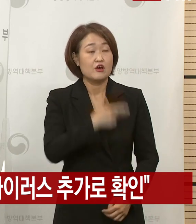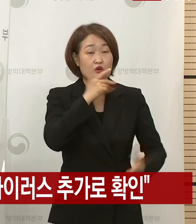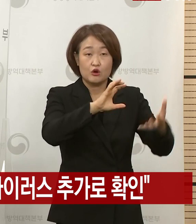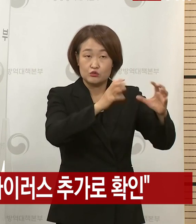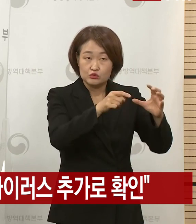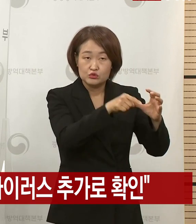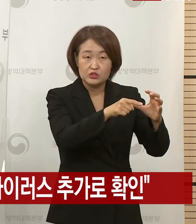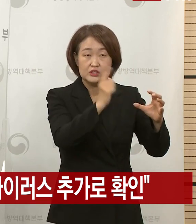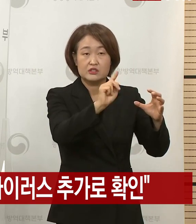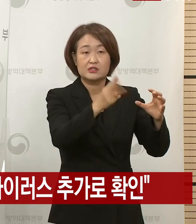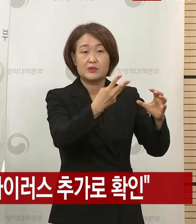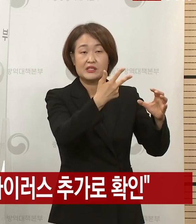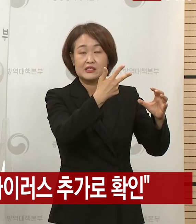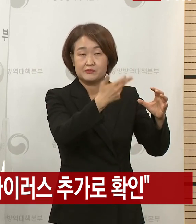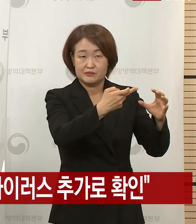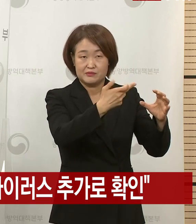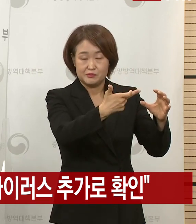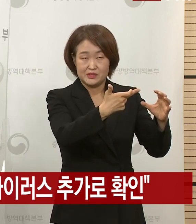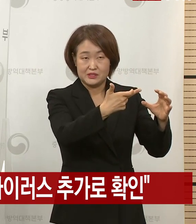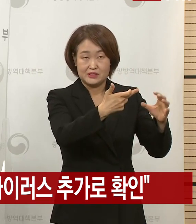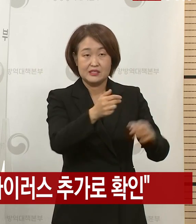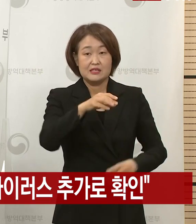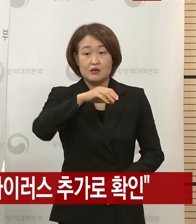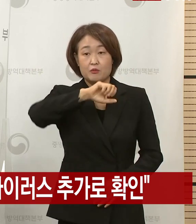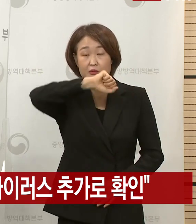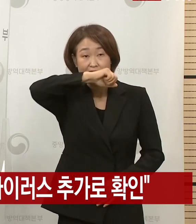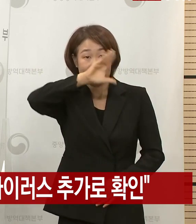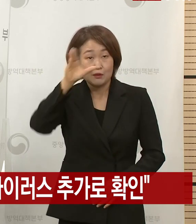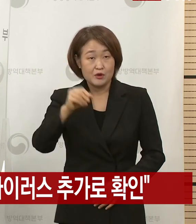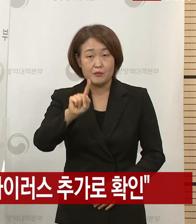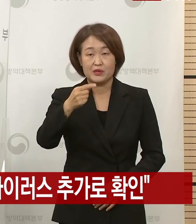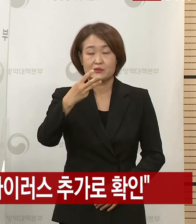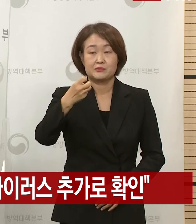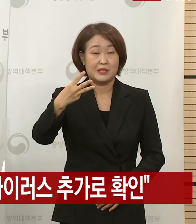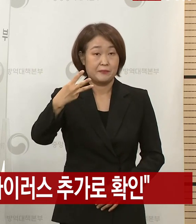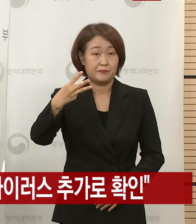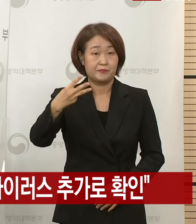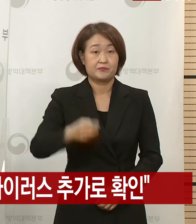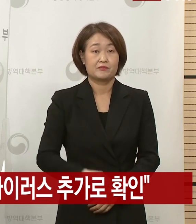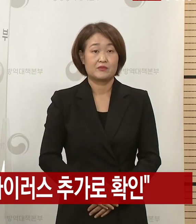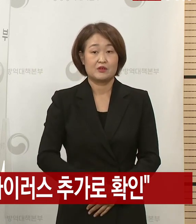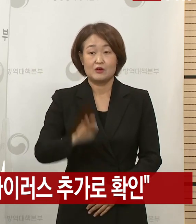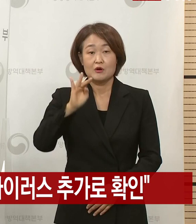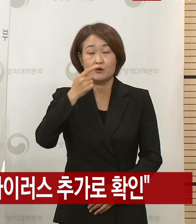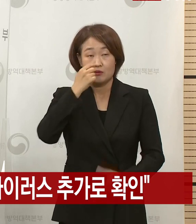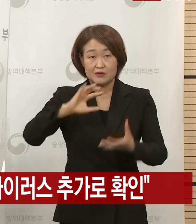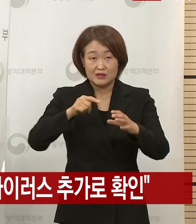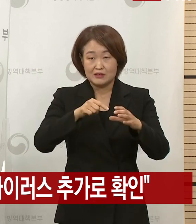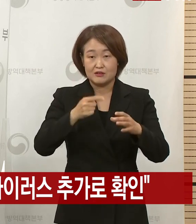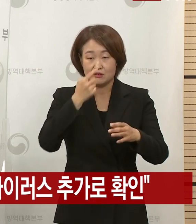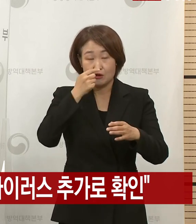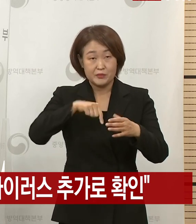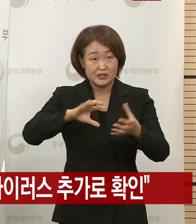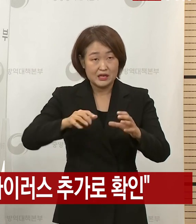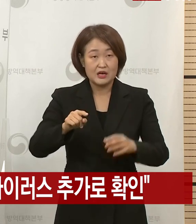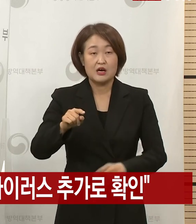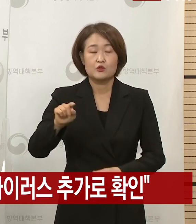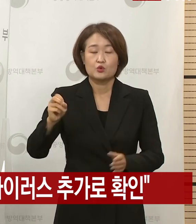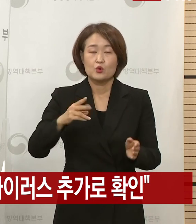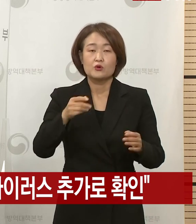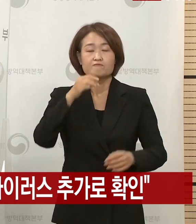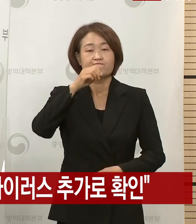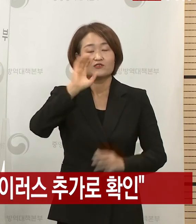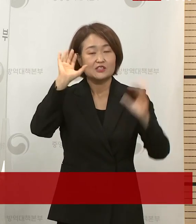영국형 변이가 1,317건, 남아공 변이가 133건, 브라질 변이가 11건, 인도